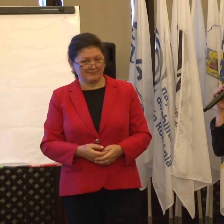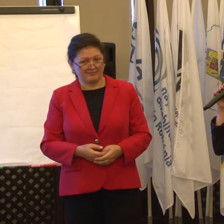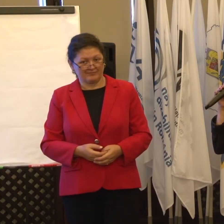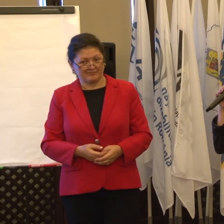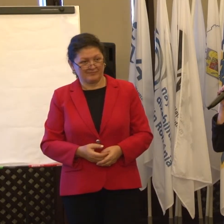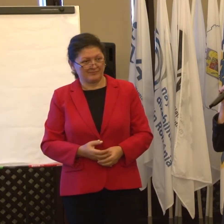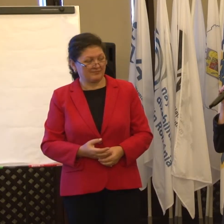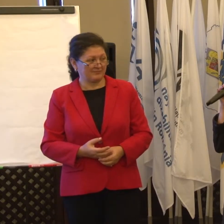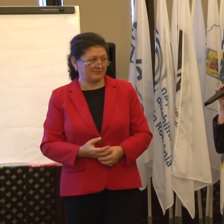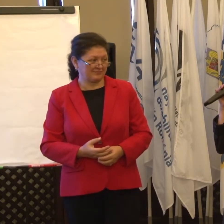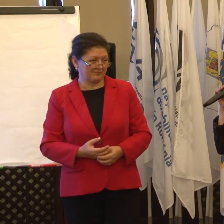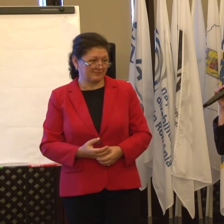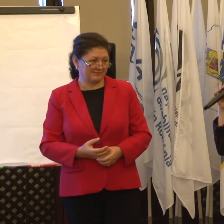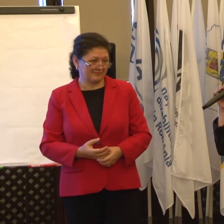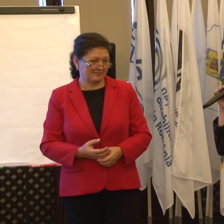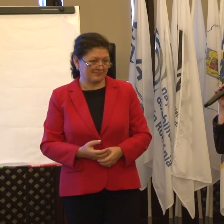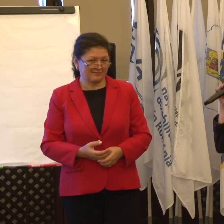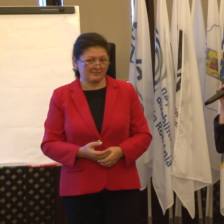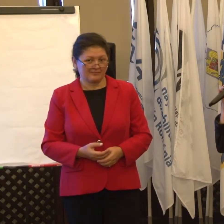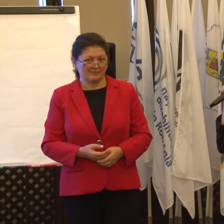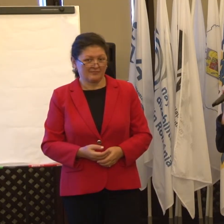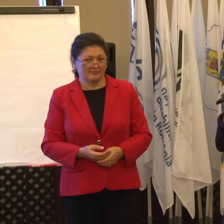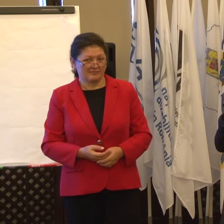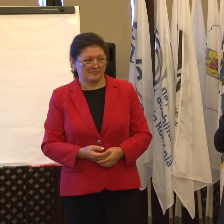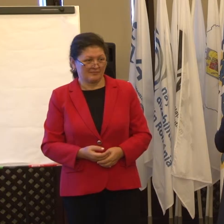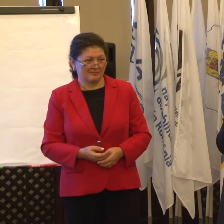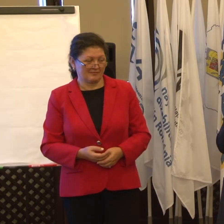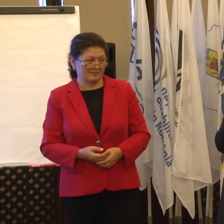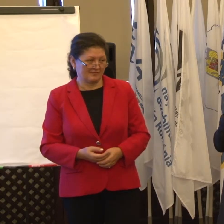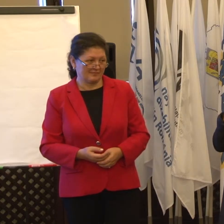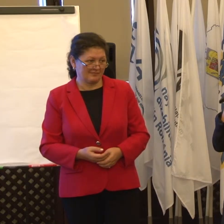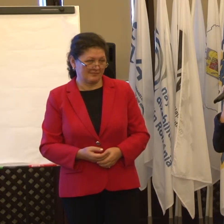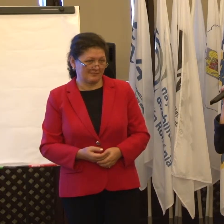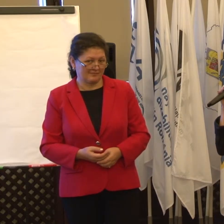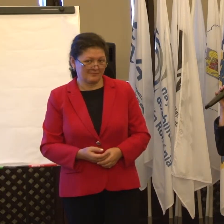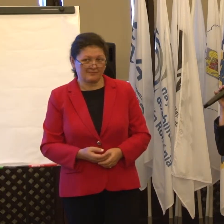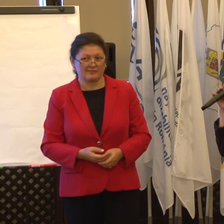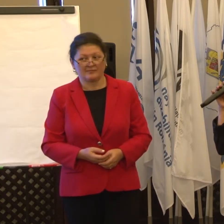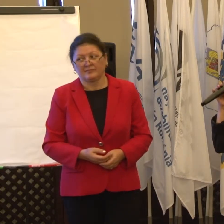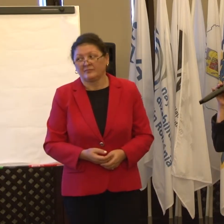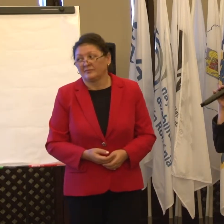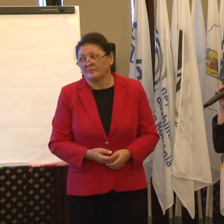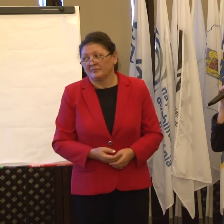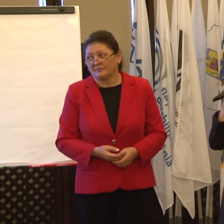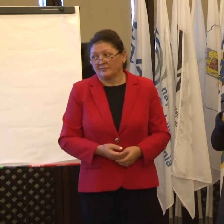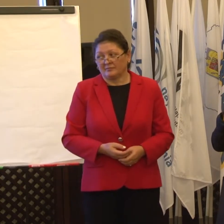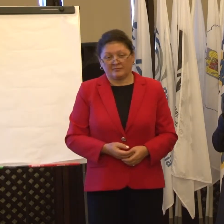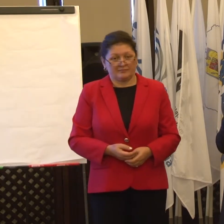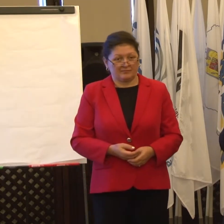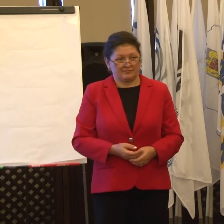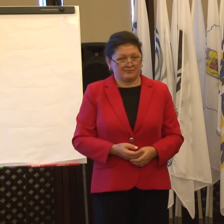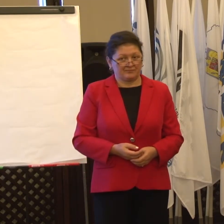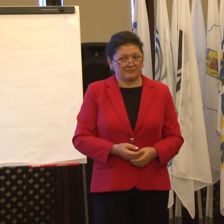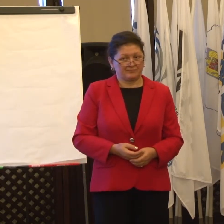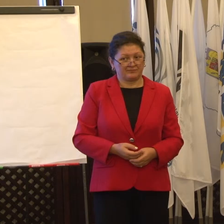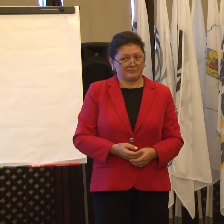le valorificăm abilitățile, ei pot deveni persoane care pot produce. Deci din